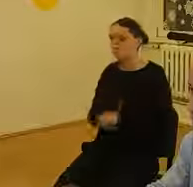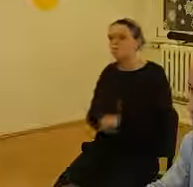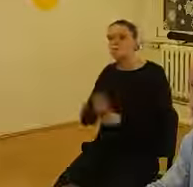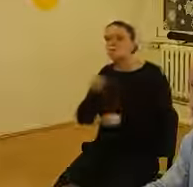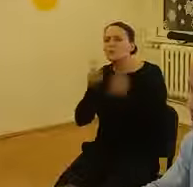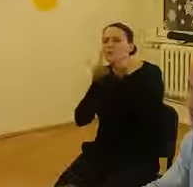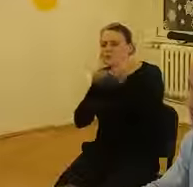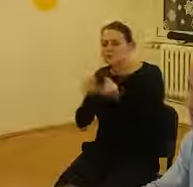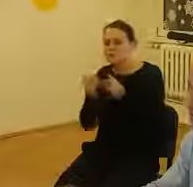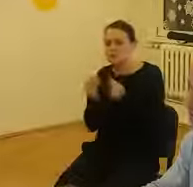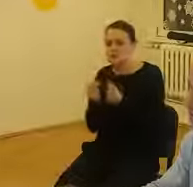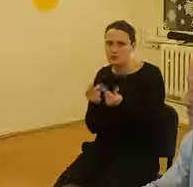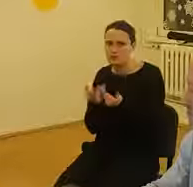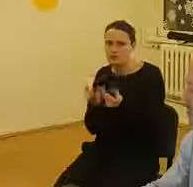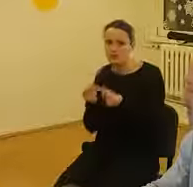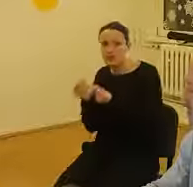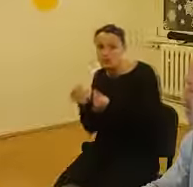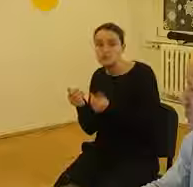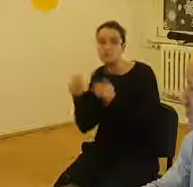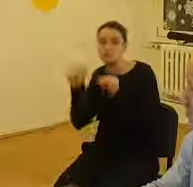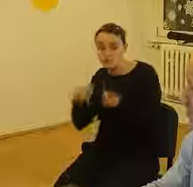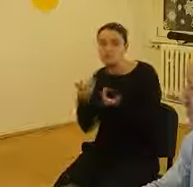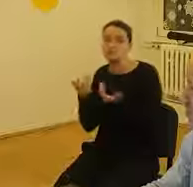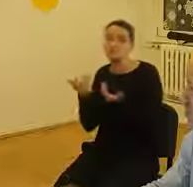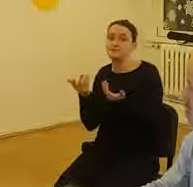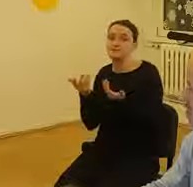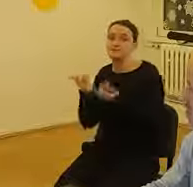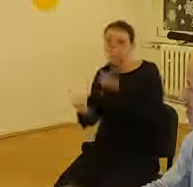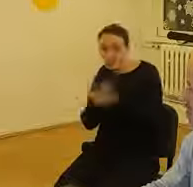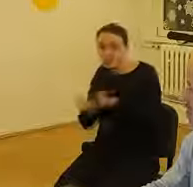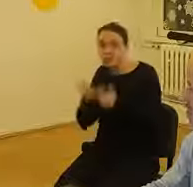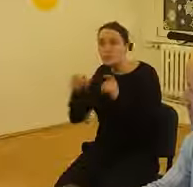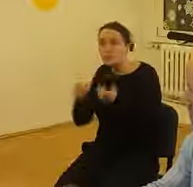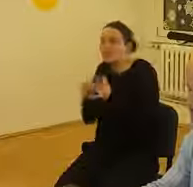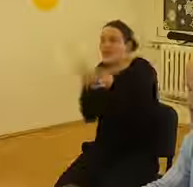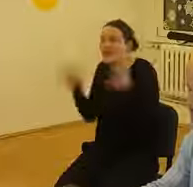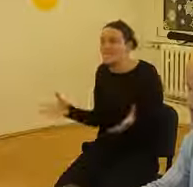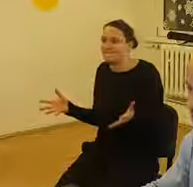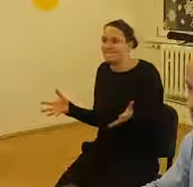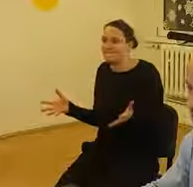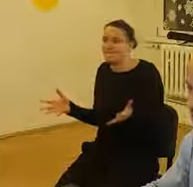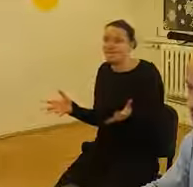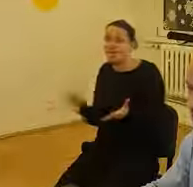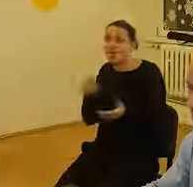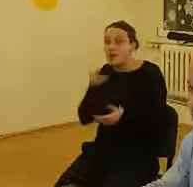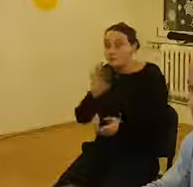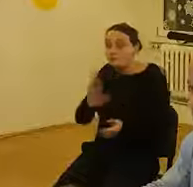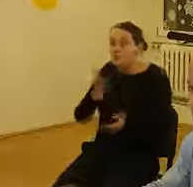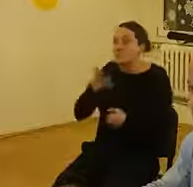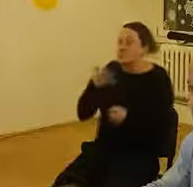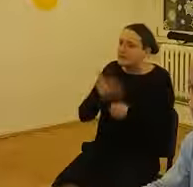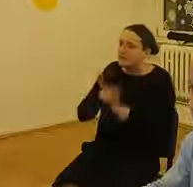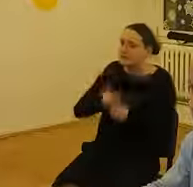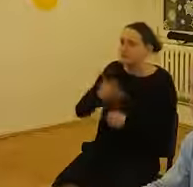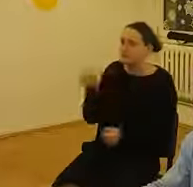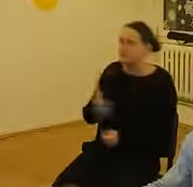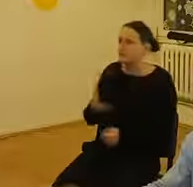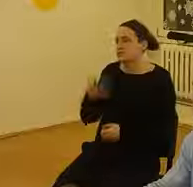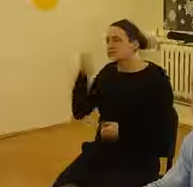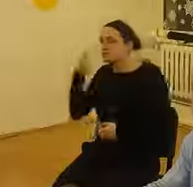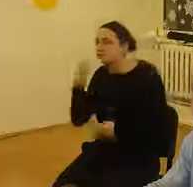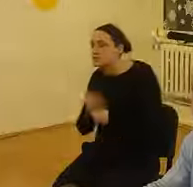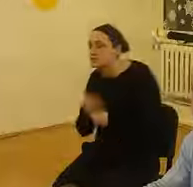rzeczywiste pieniądze i to są też pieniądze, które rzeczywiście dają możliwość zrobienia też czegoś większego, tak? Bo przy 50 czy 100 tysiącach, nie wiem, zrobić